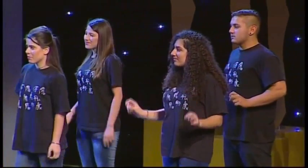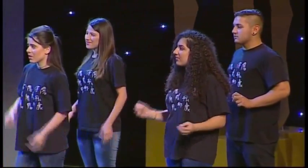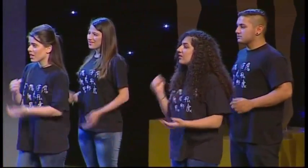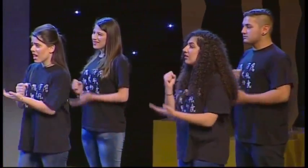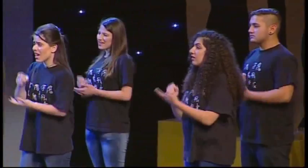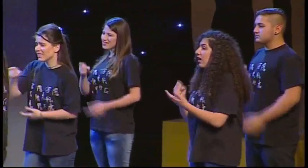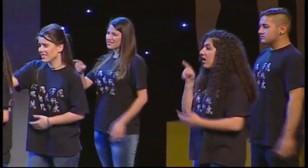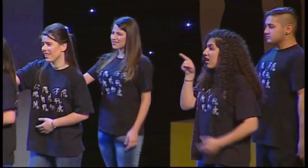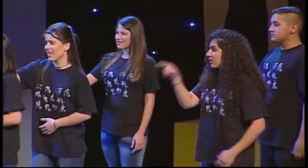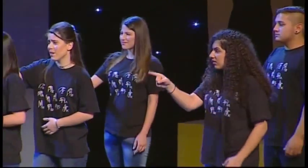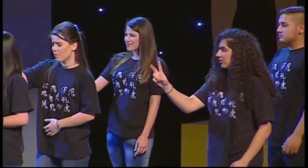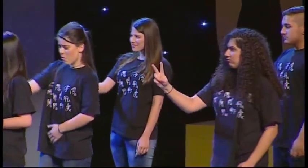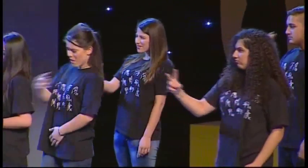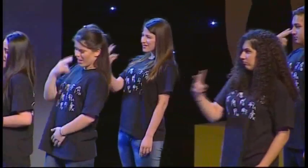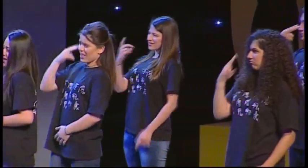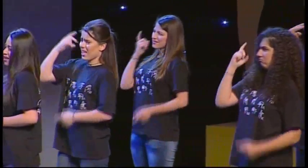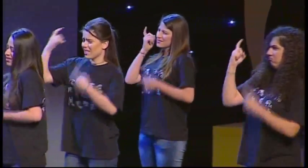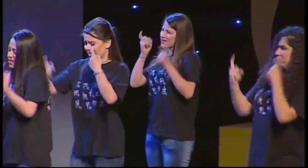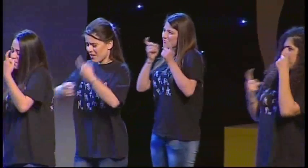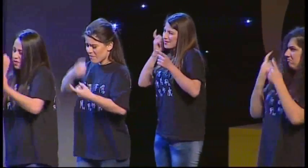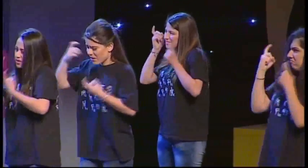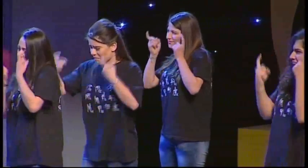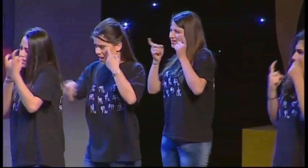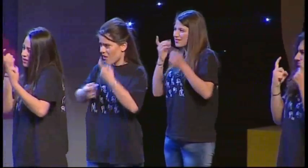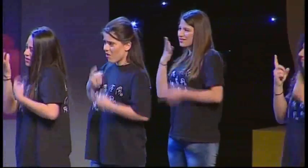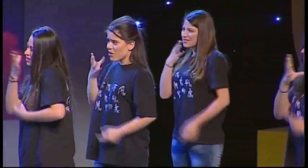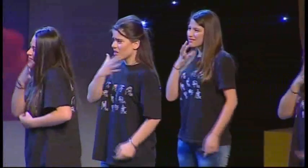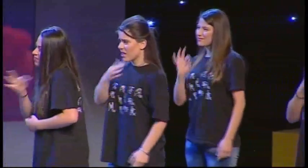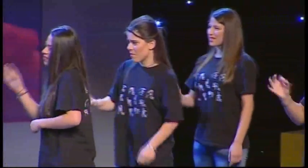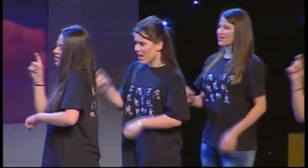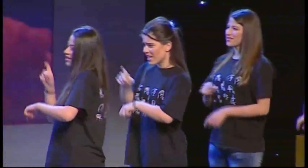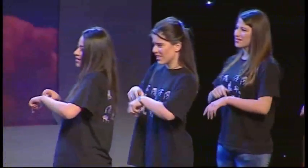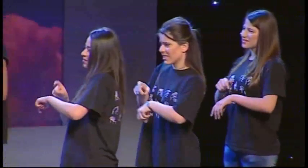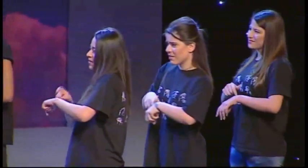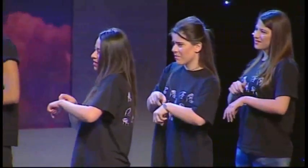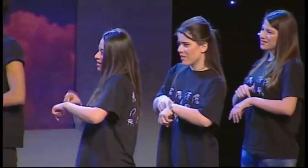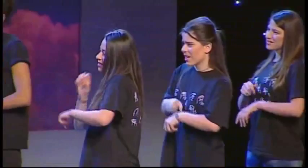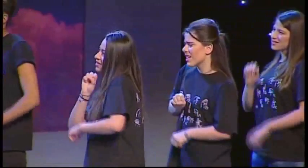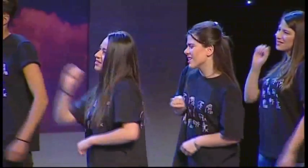Και εσύ που με κοιτάς απορριμμένος, σε μια στιγμή έγινες